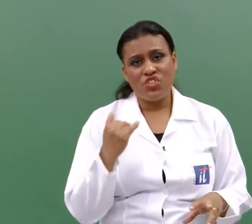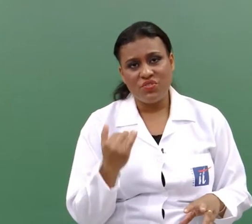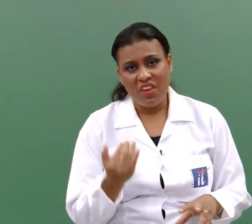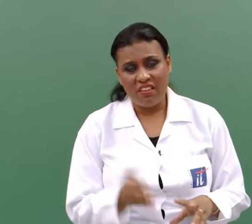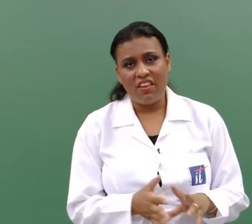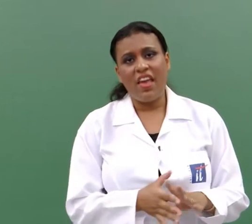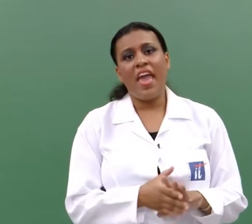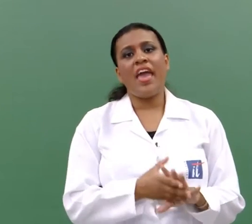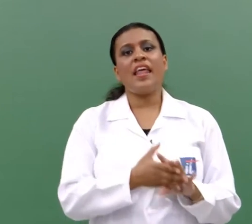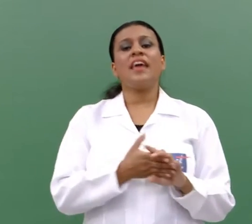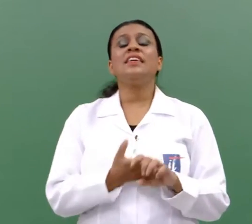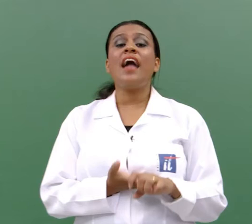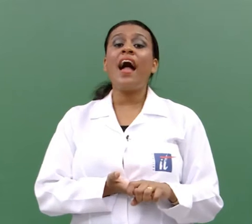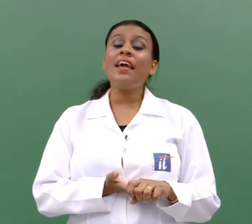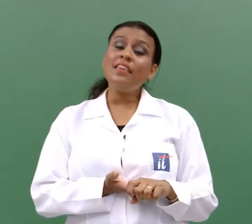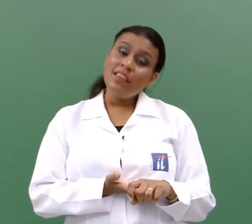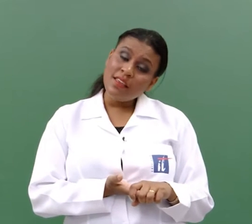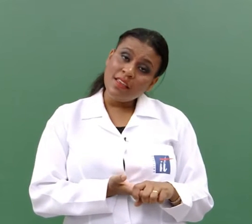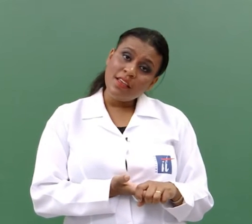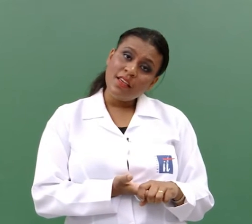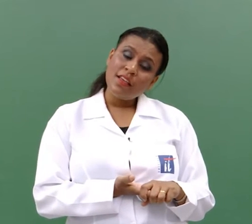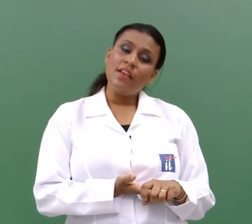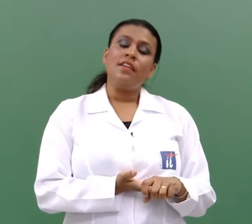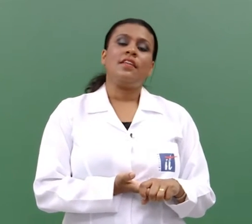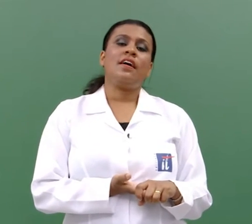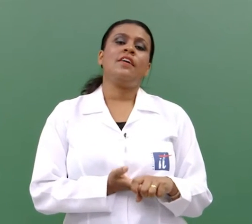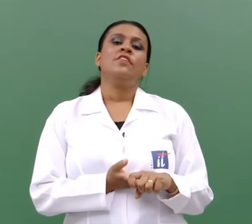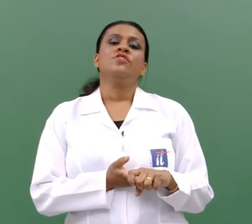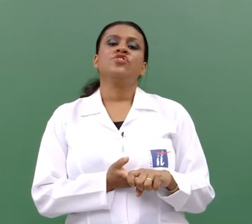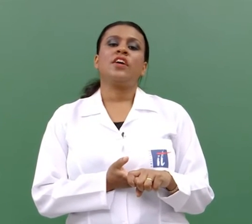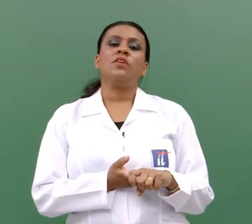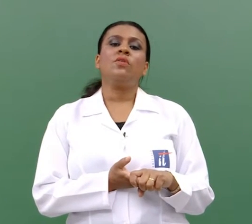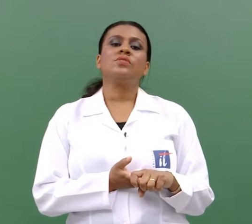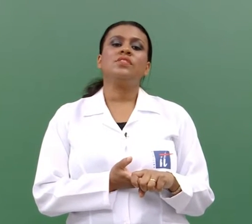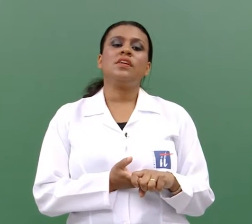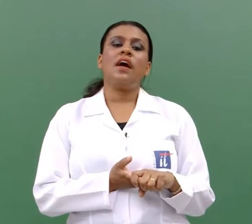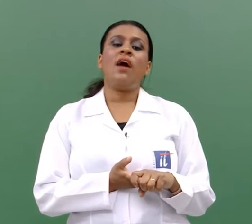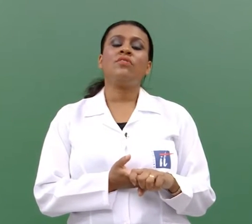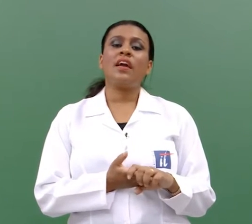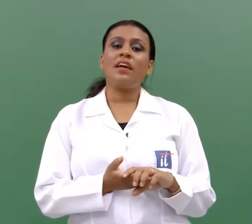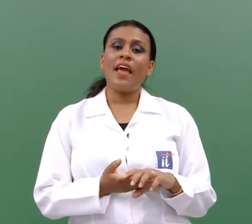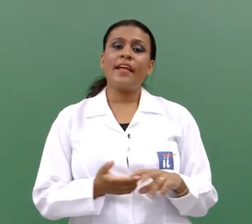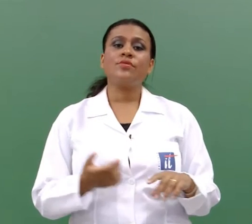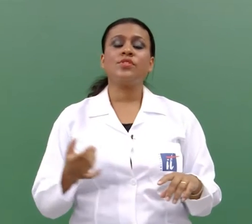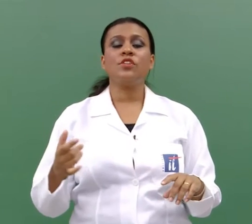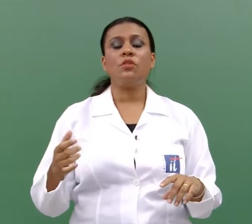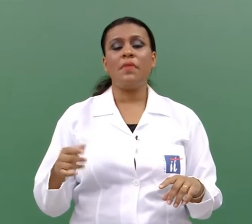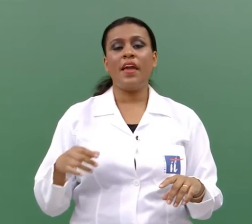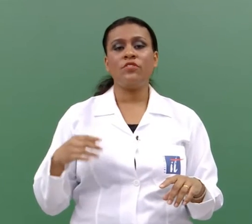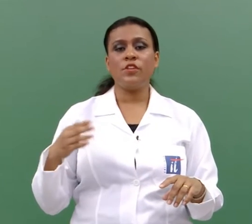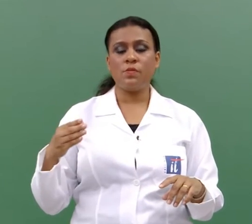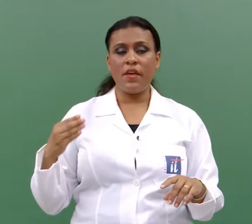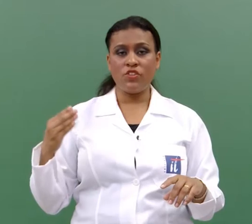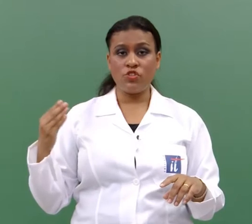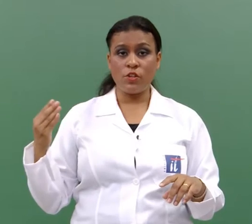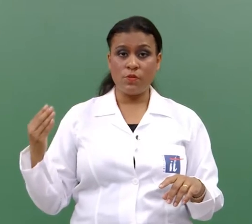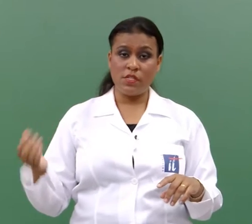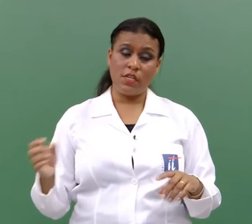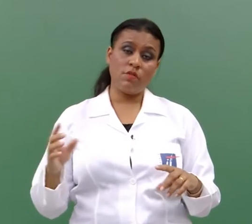o que era. E aí, né, chegou-se ao decreto 5626 de 2005, ou